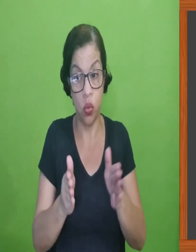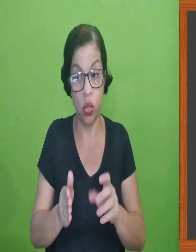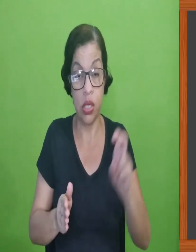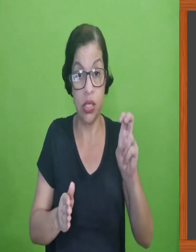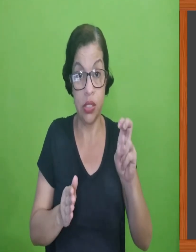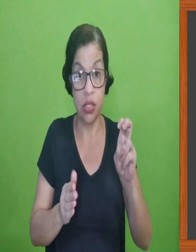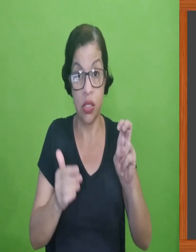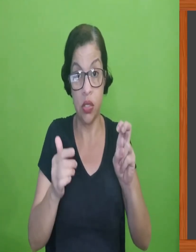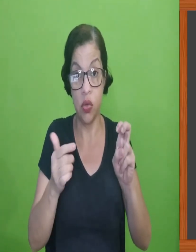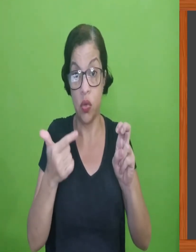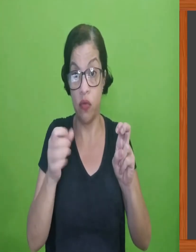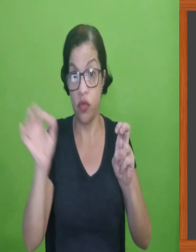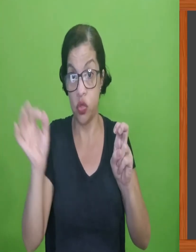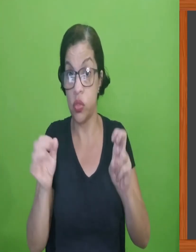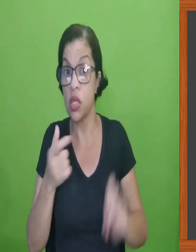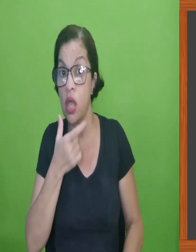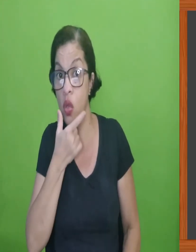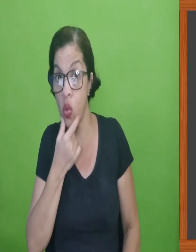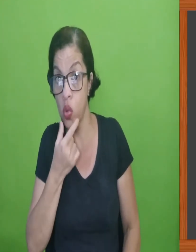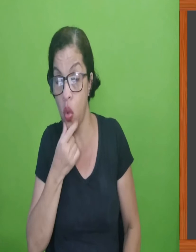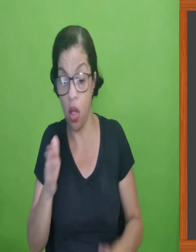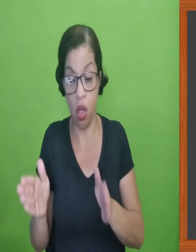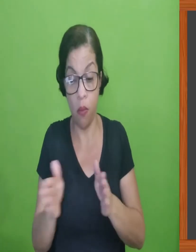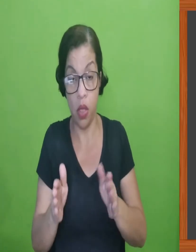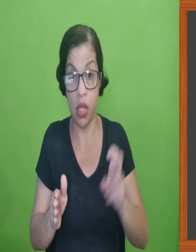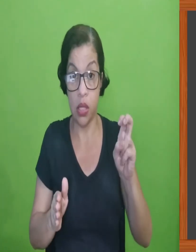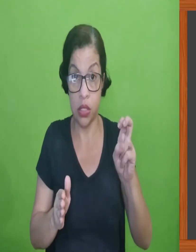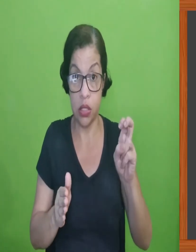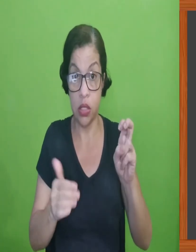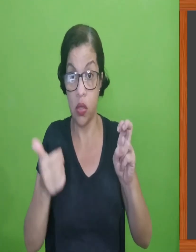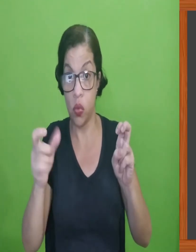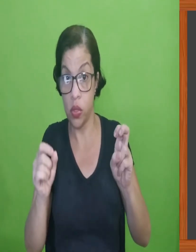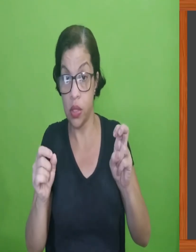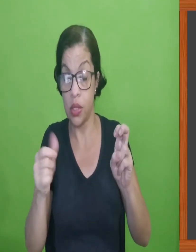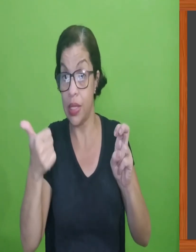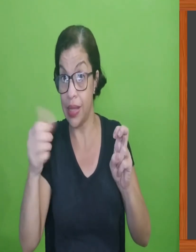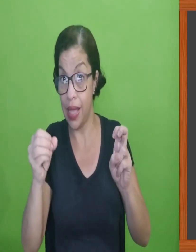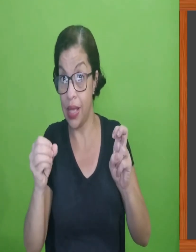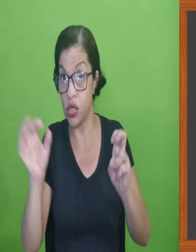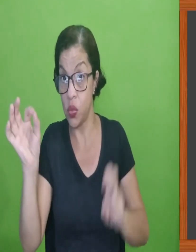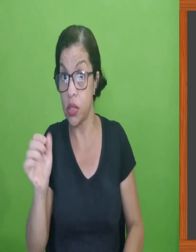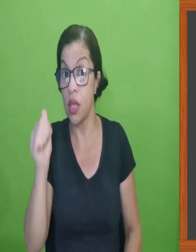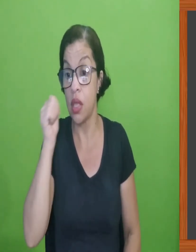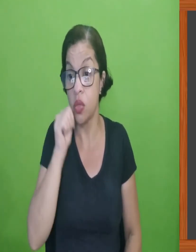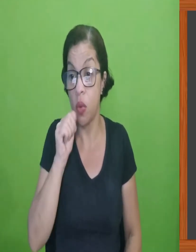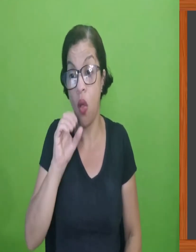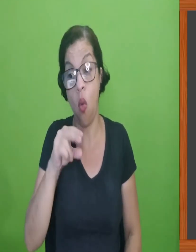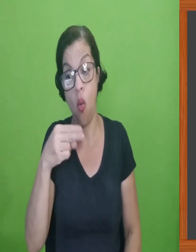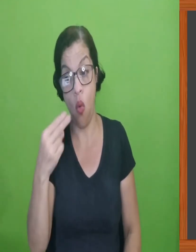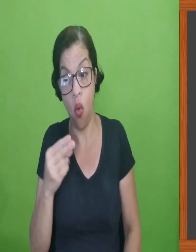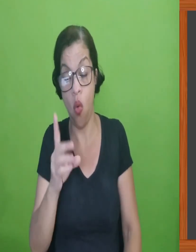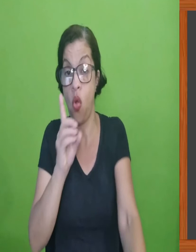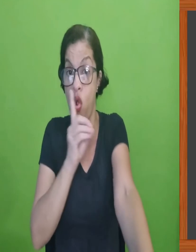e 20% para o sexo masculino e entre 5 e 10% para o sexo feminino, ou